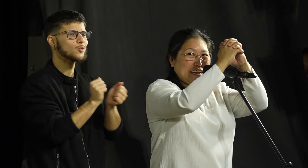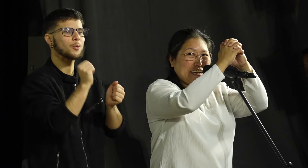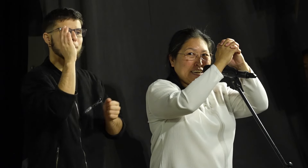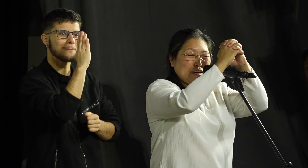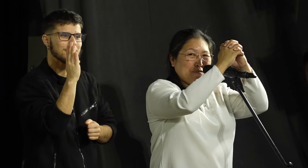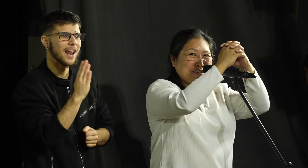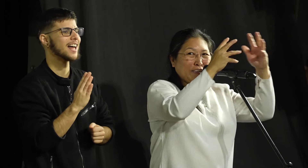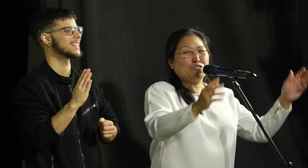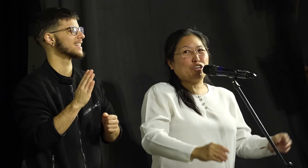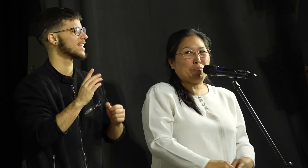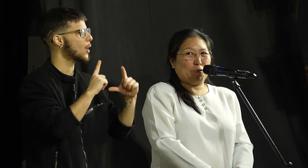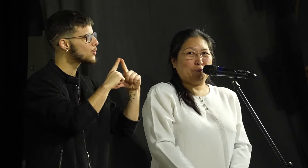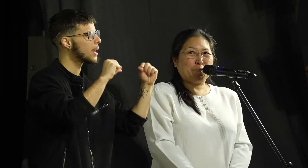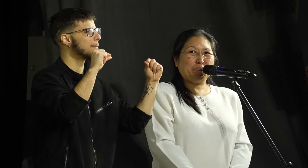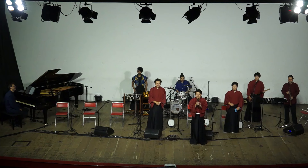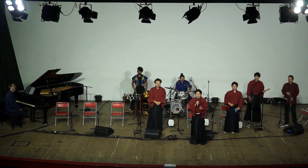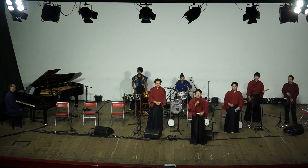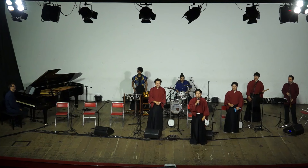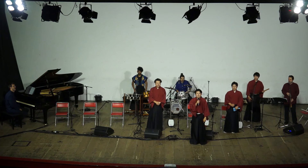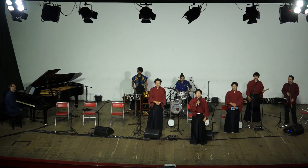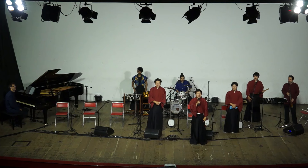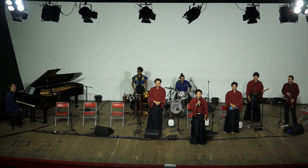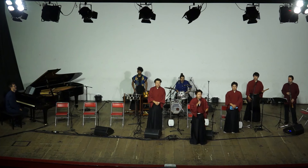música brasileira e a música do Japão.